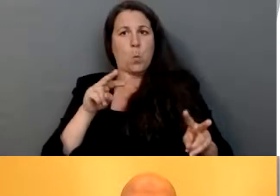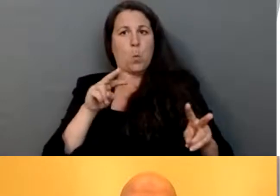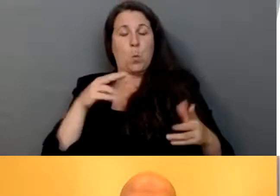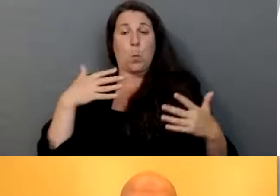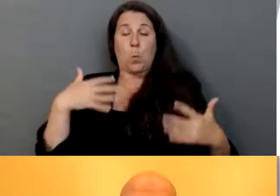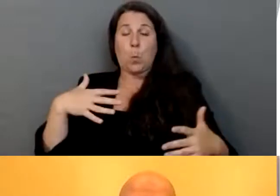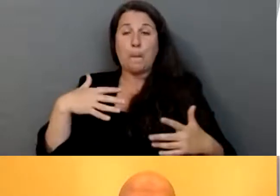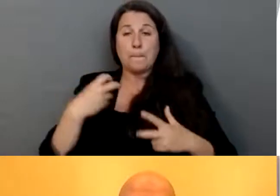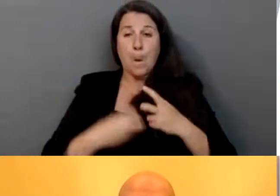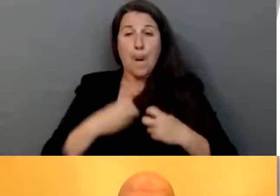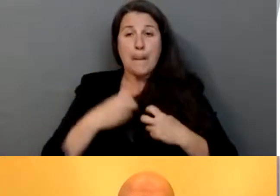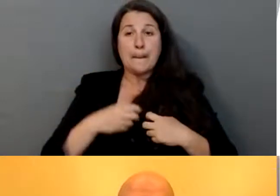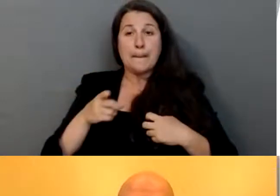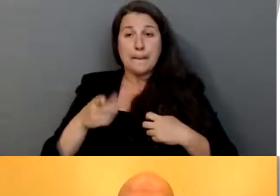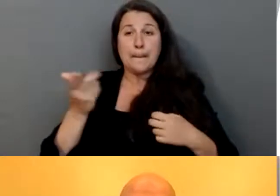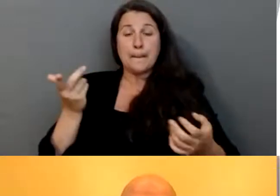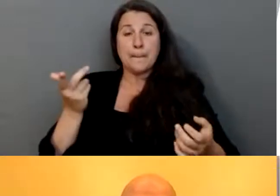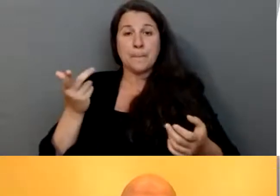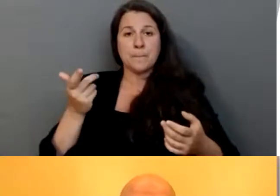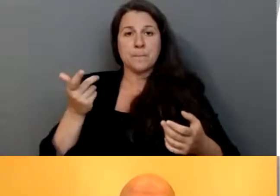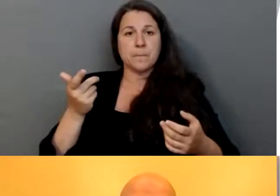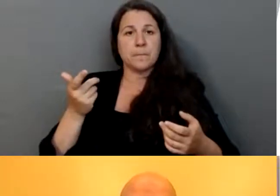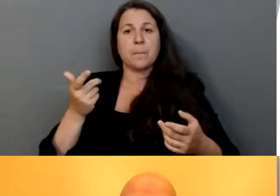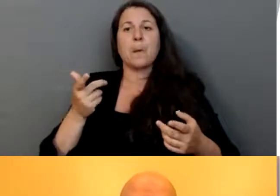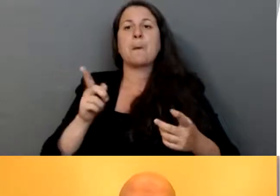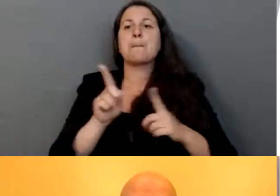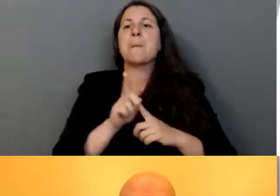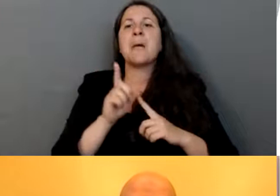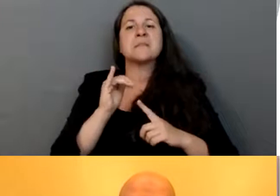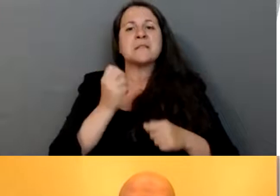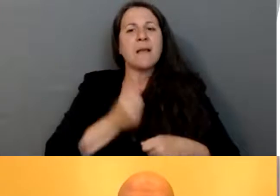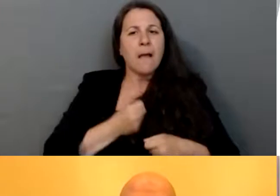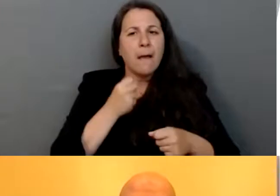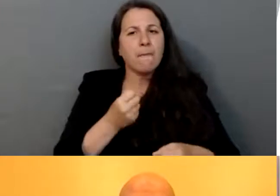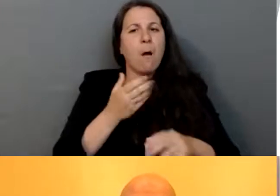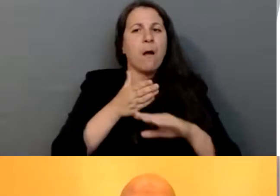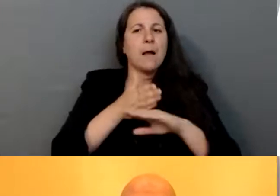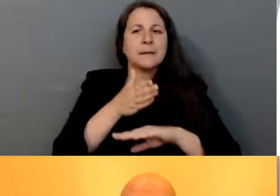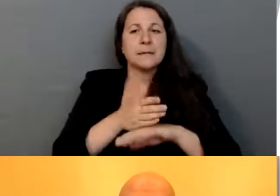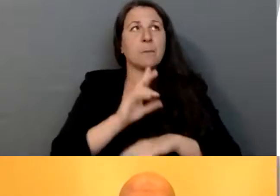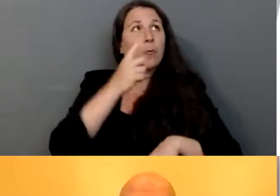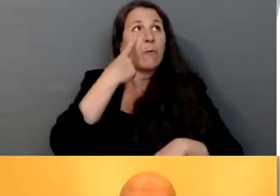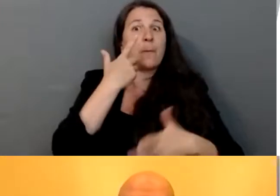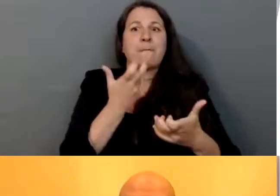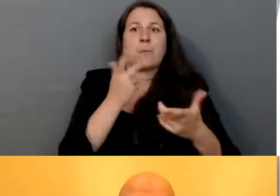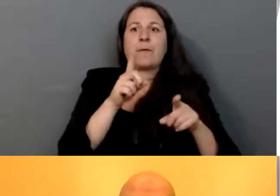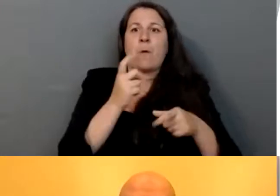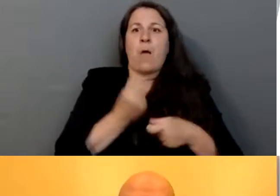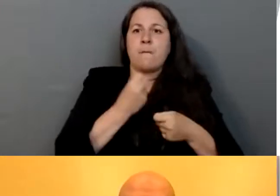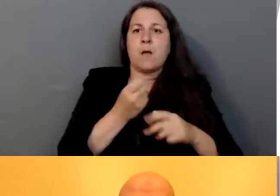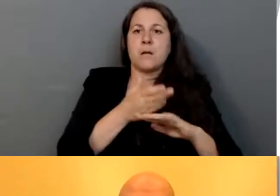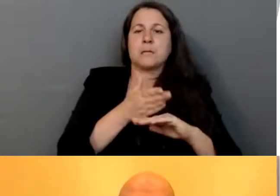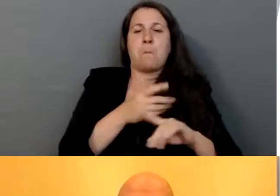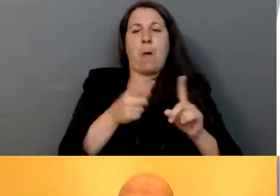problème, puis même avec les efforts d'accessibilité au niveau du gouvernement, tout ça, souvent, ça ne donne